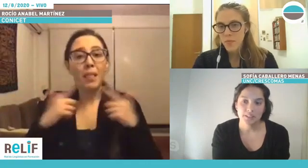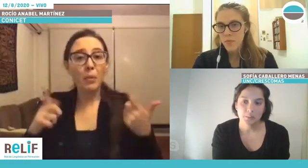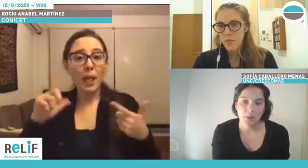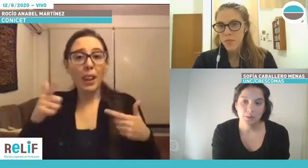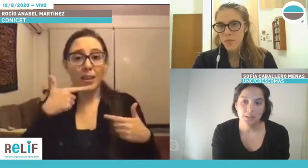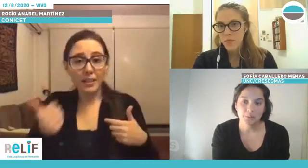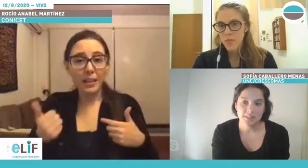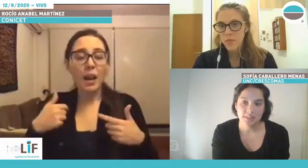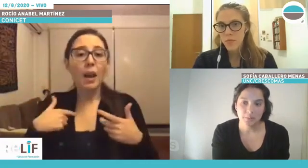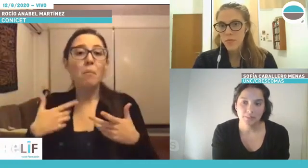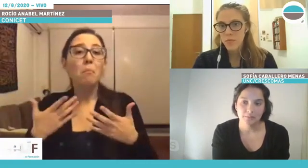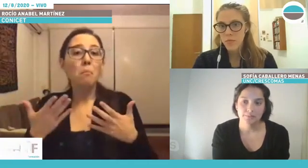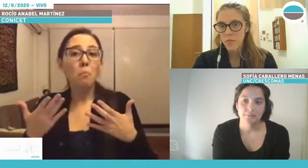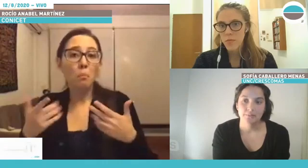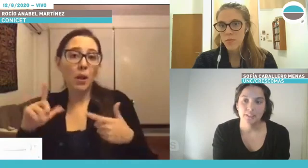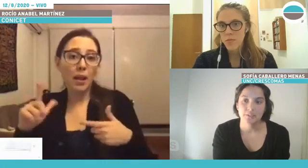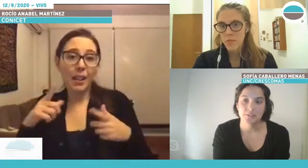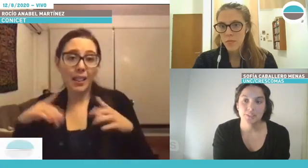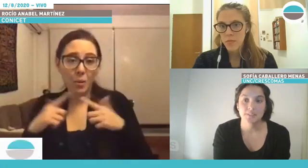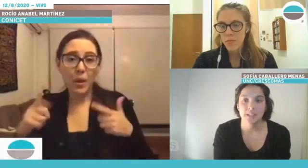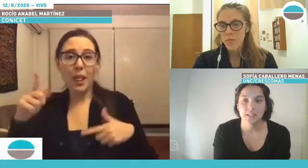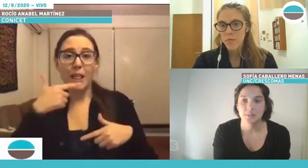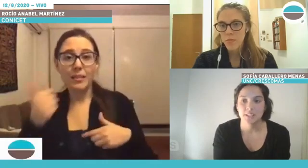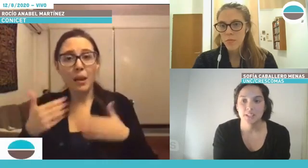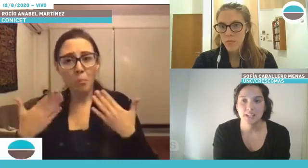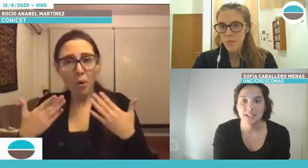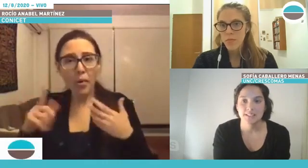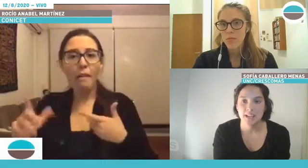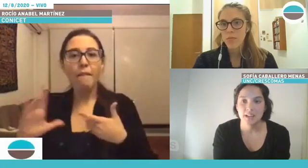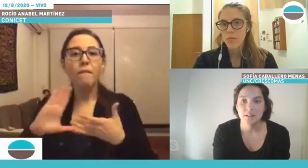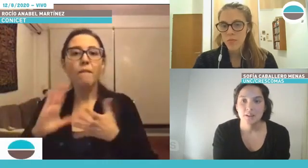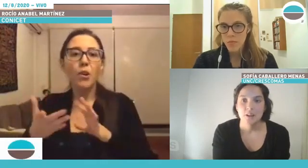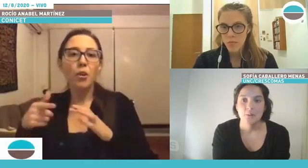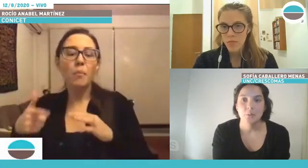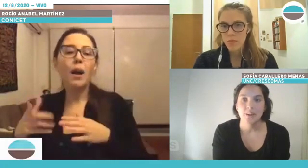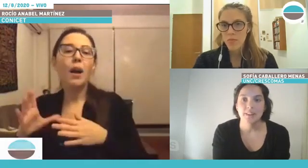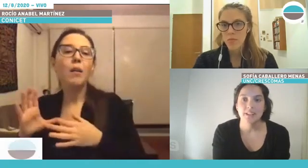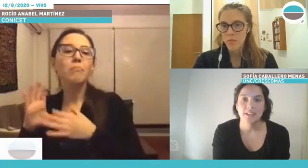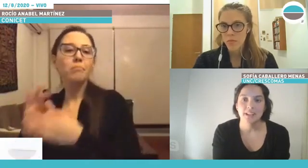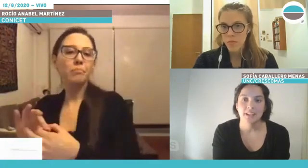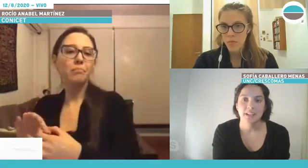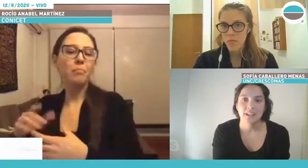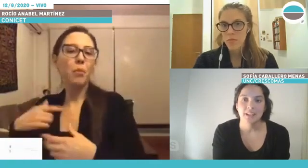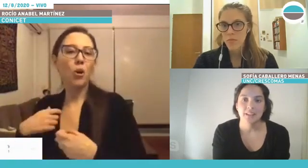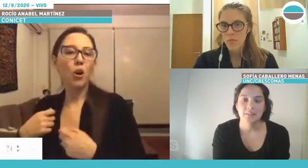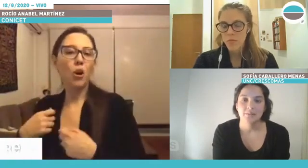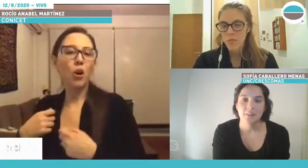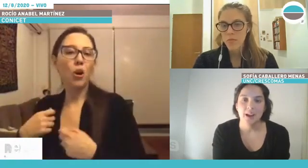Entonces, bueno, este problema es el principal. Entonces, la lingüística de la LSA puede,